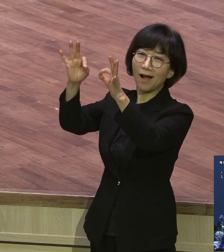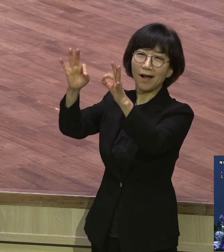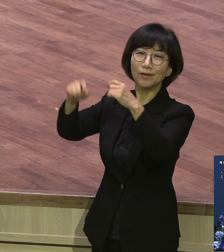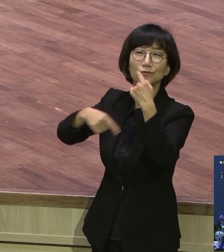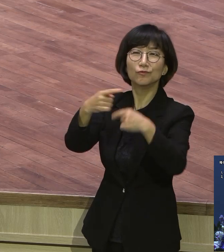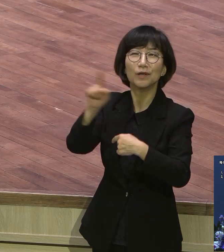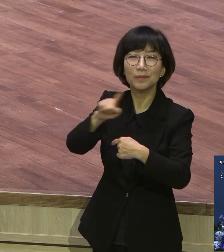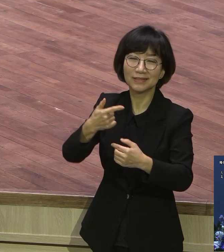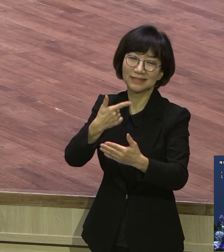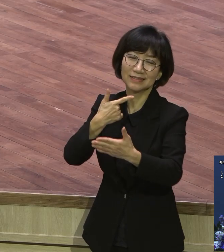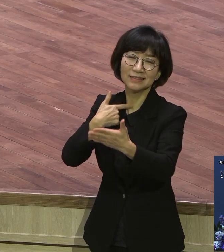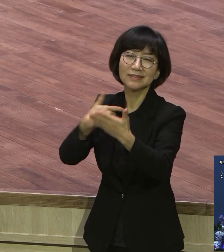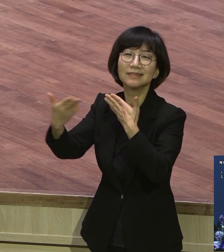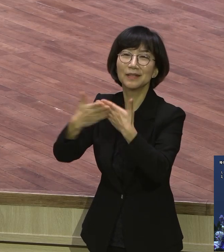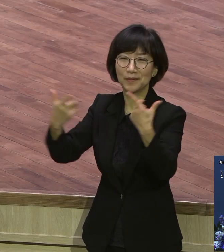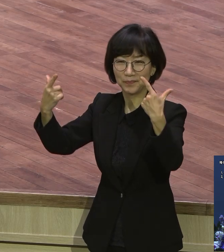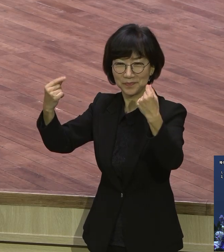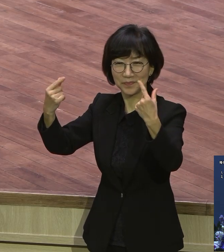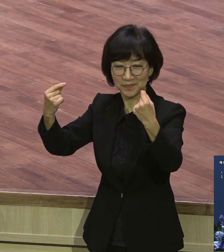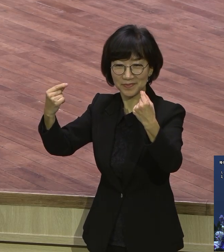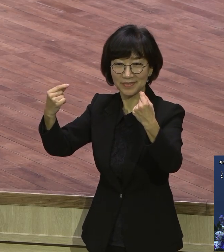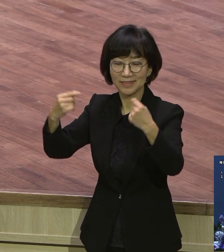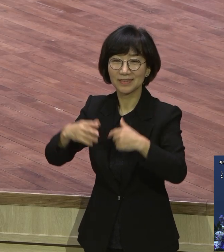말은 체험을 의미합니다 체험